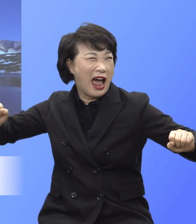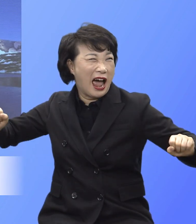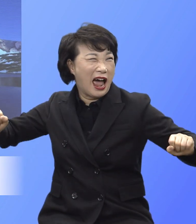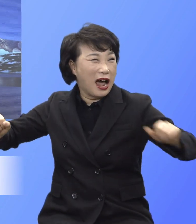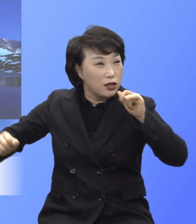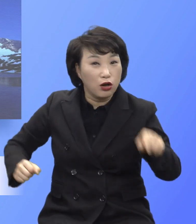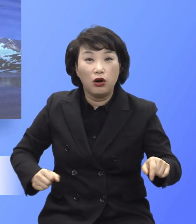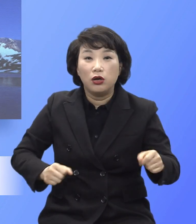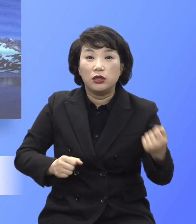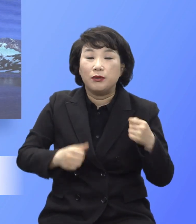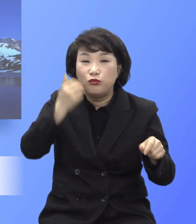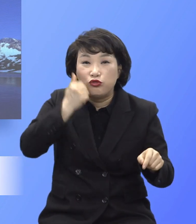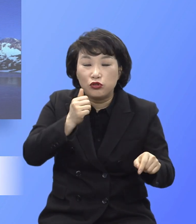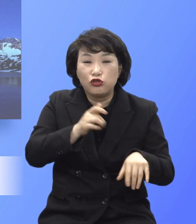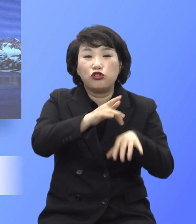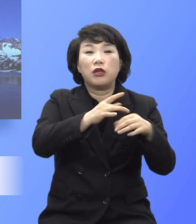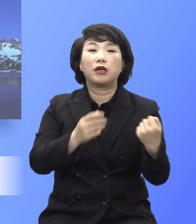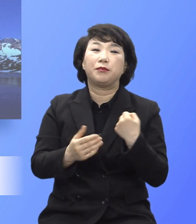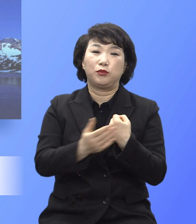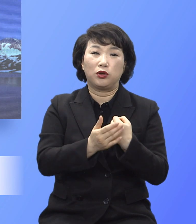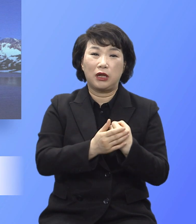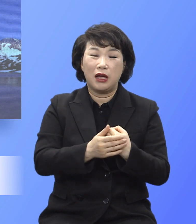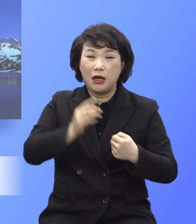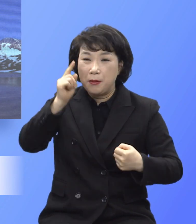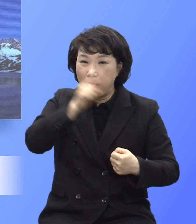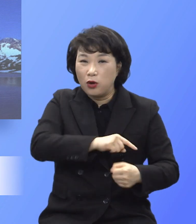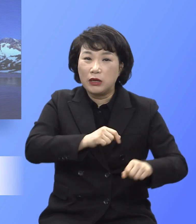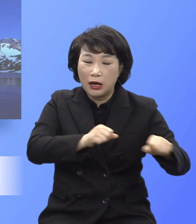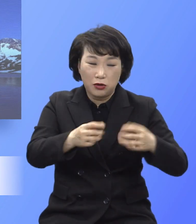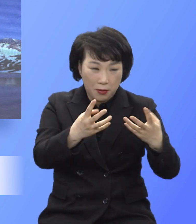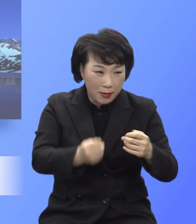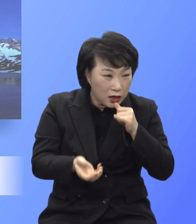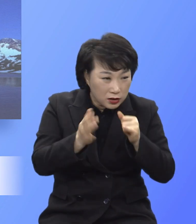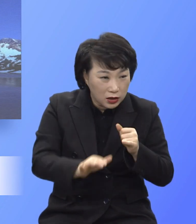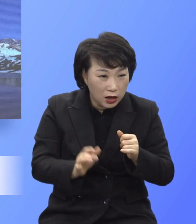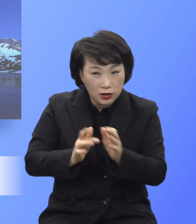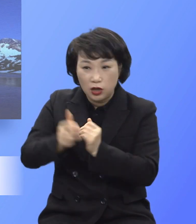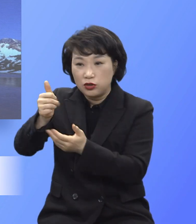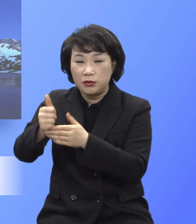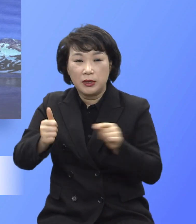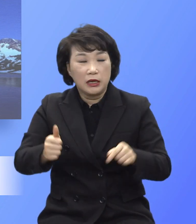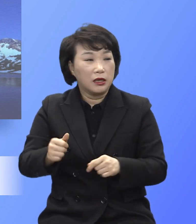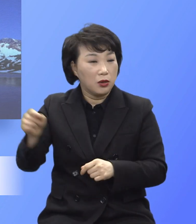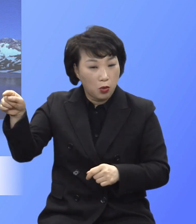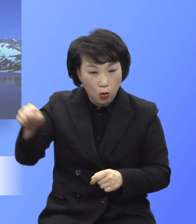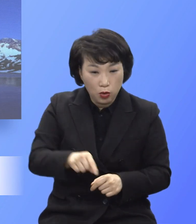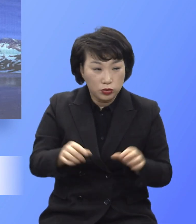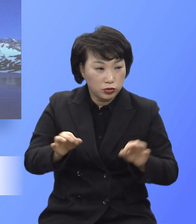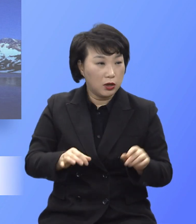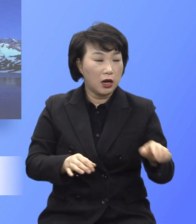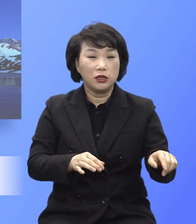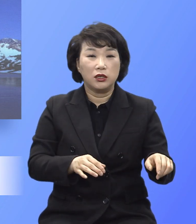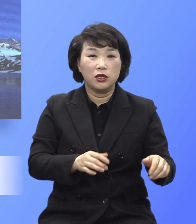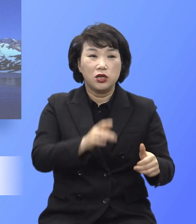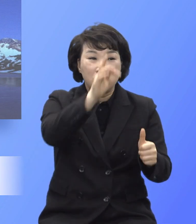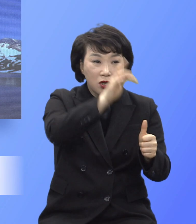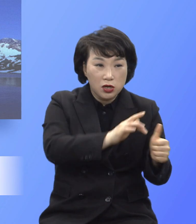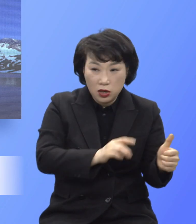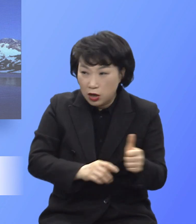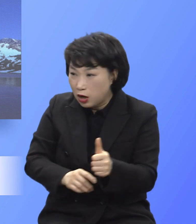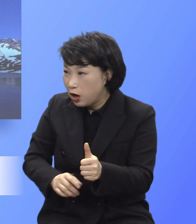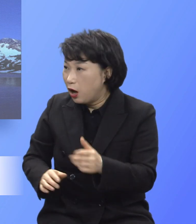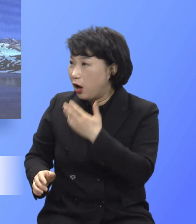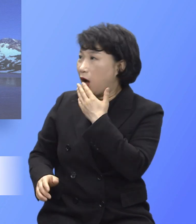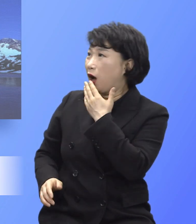힘으로 이런 못된 짓을 다 하고 있었지만 예수께서 나타나는 순간에 그 앞에